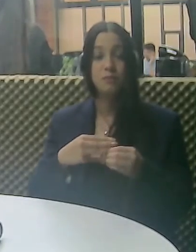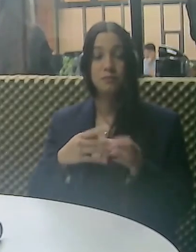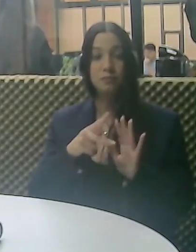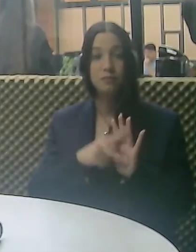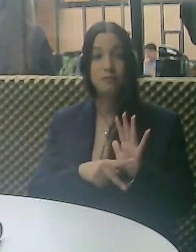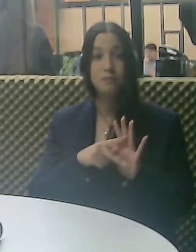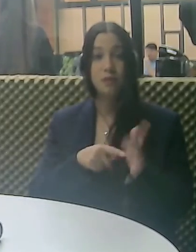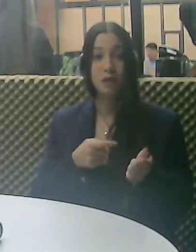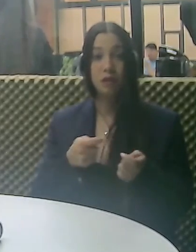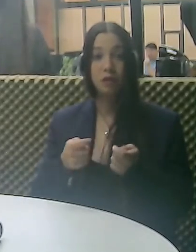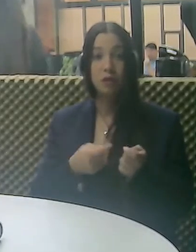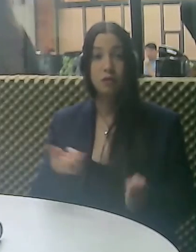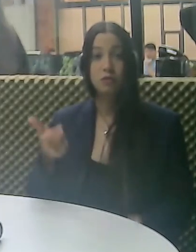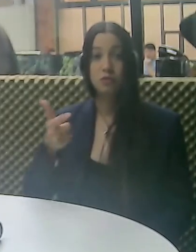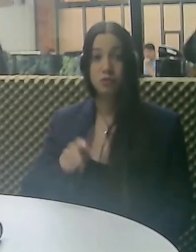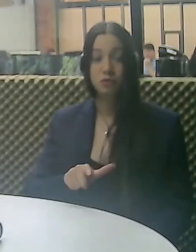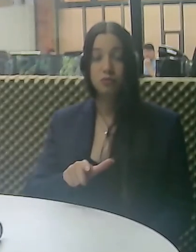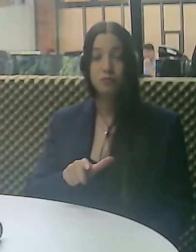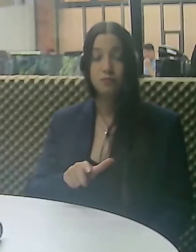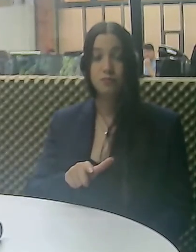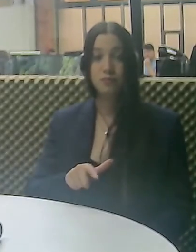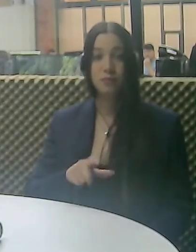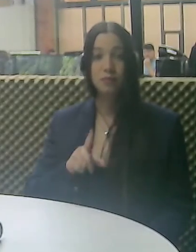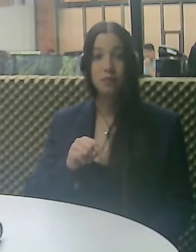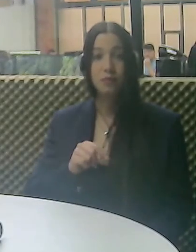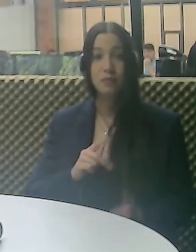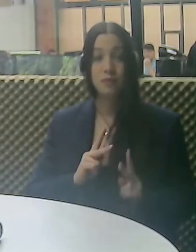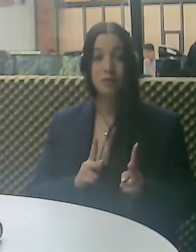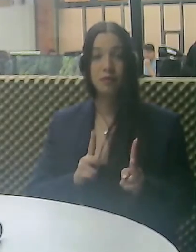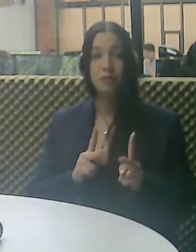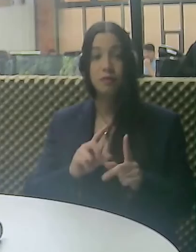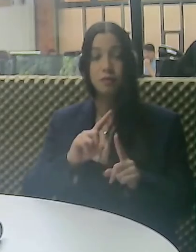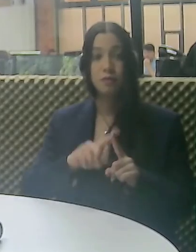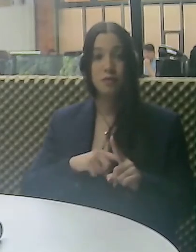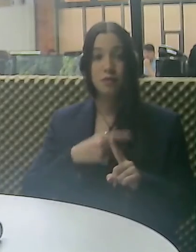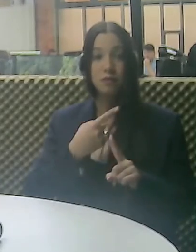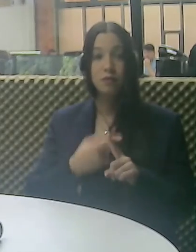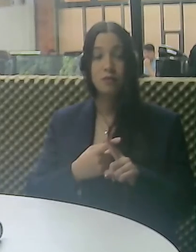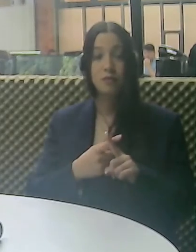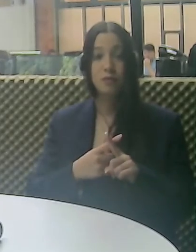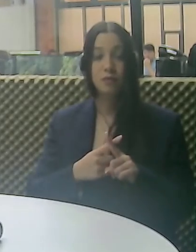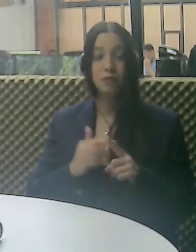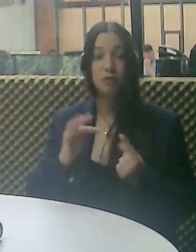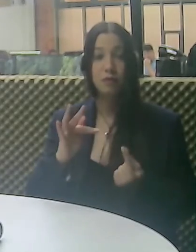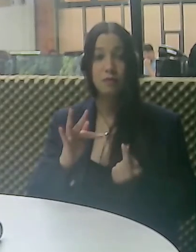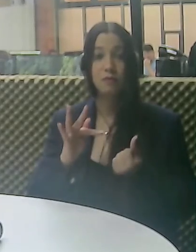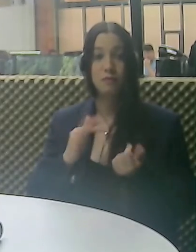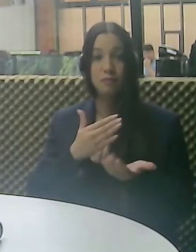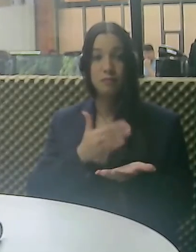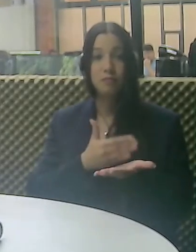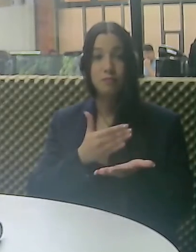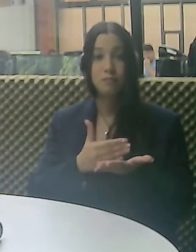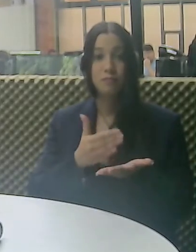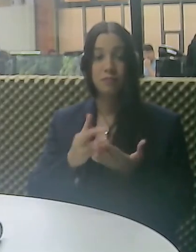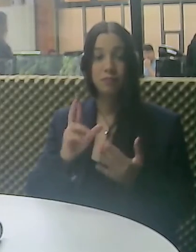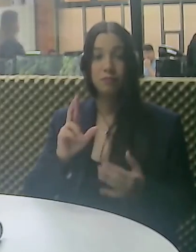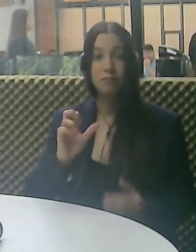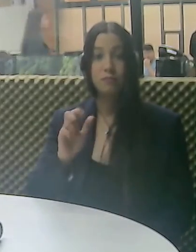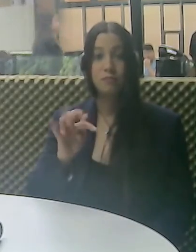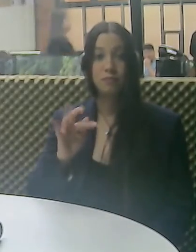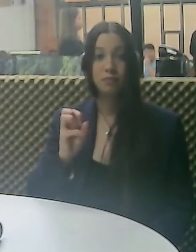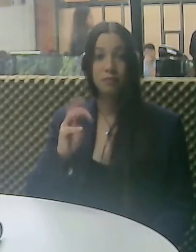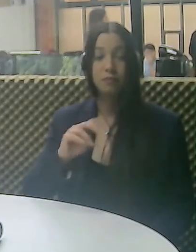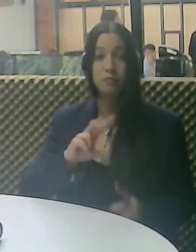pode renegociar seus débitos. Está em vigor o Programa Extraordinário de Refinanciamento Municipal, mais conhecido como Refin